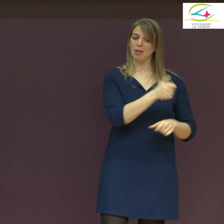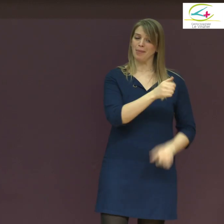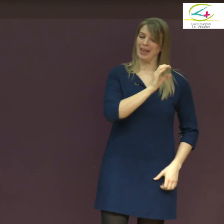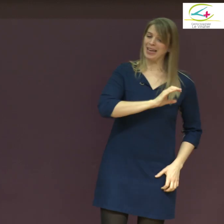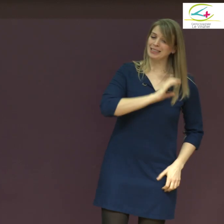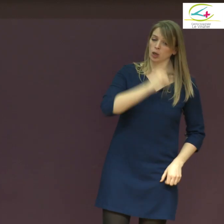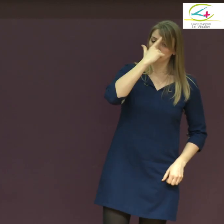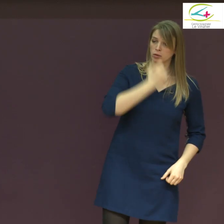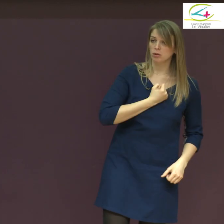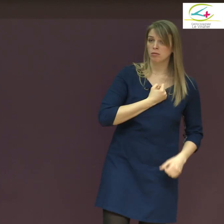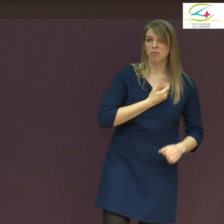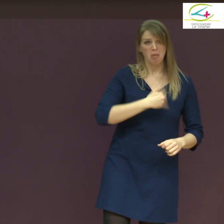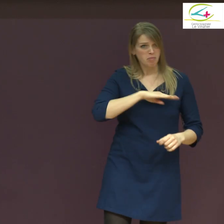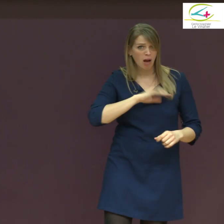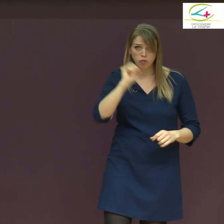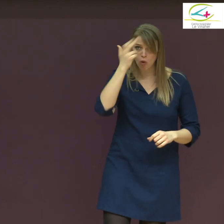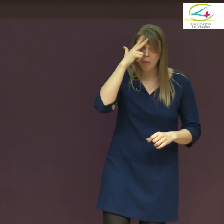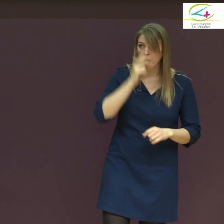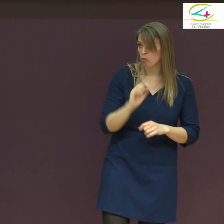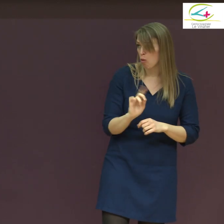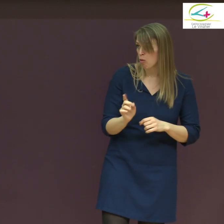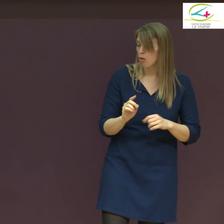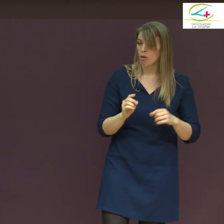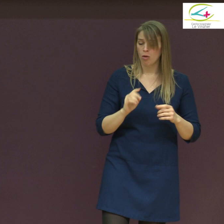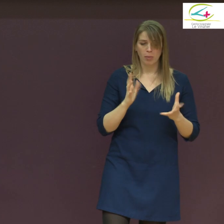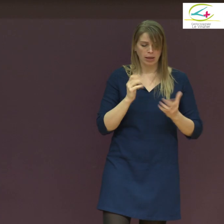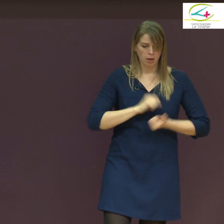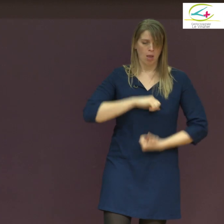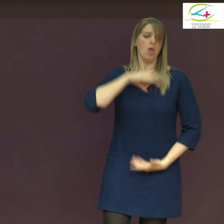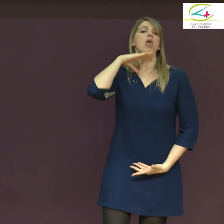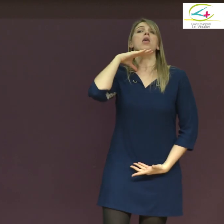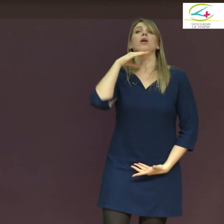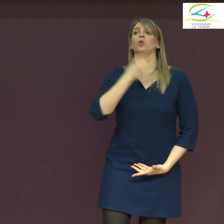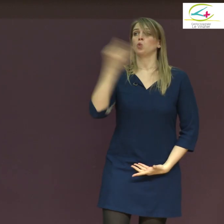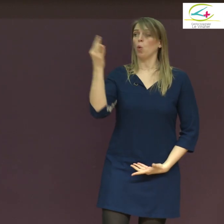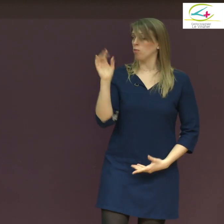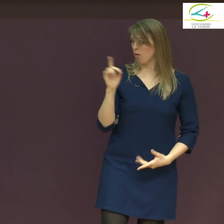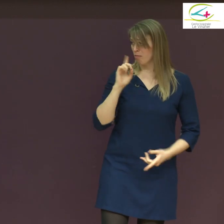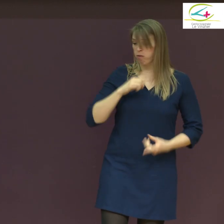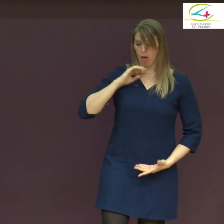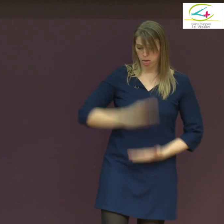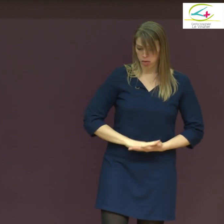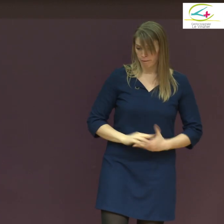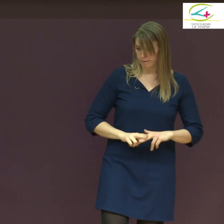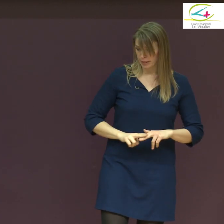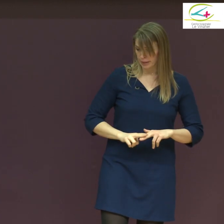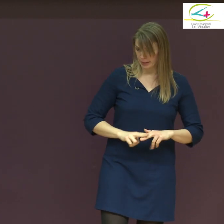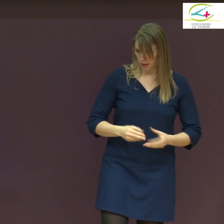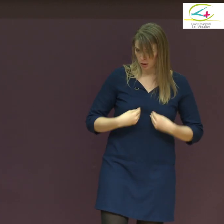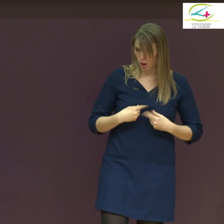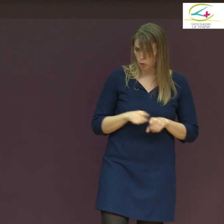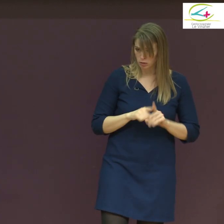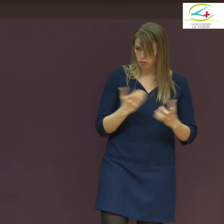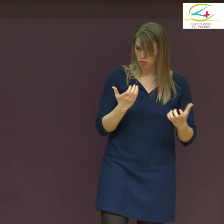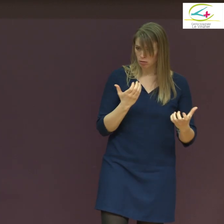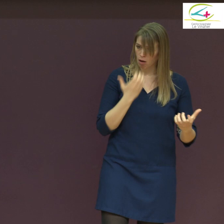un trauma ou un trop-plein de sentiments, mais plutôt un vide de sentiments. Il y a aussi cette partie-là des